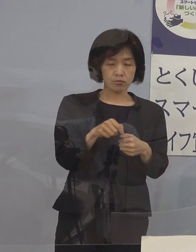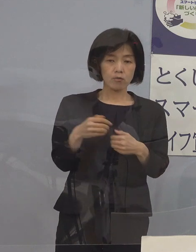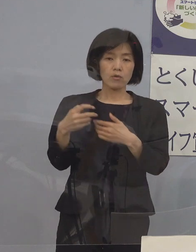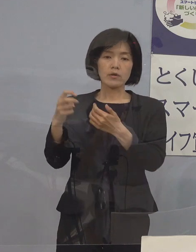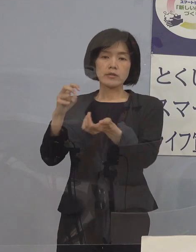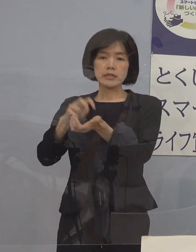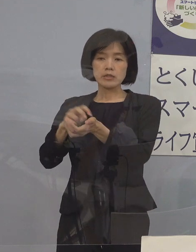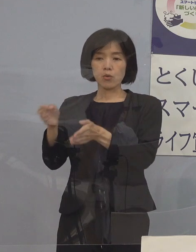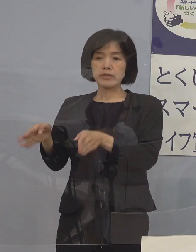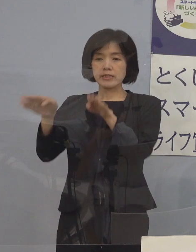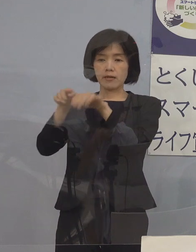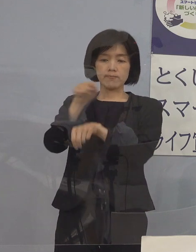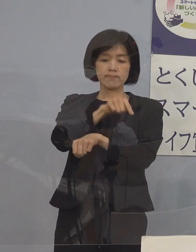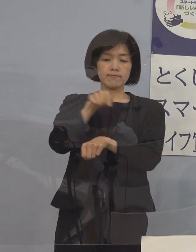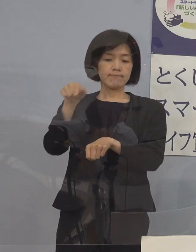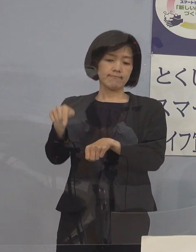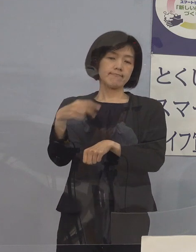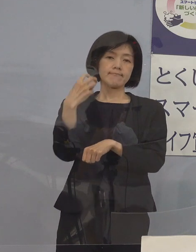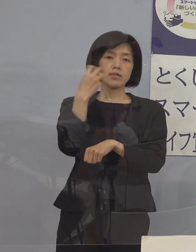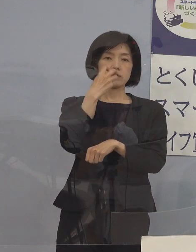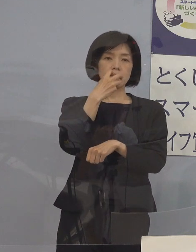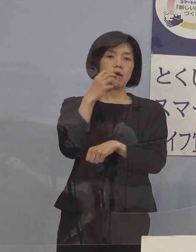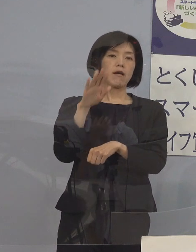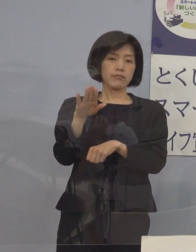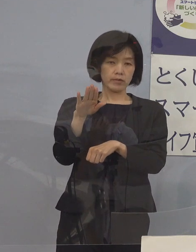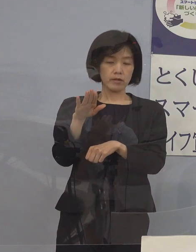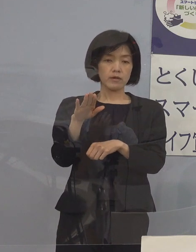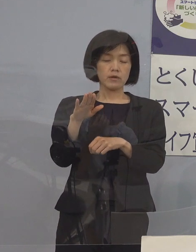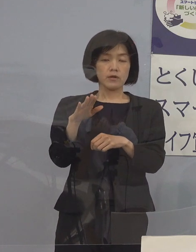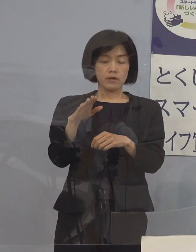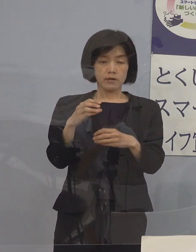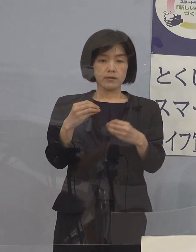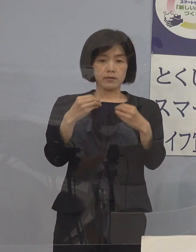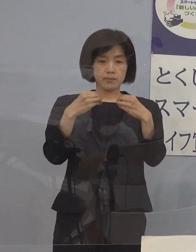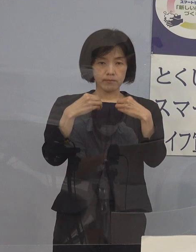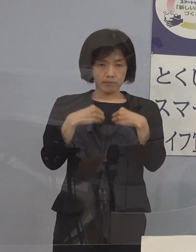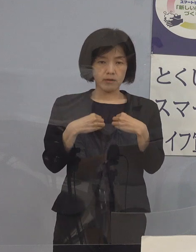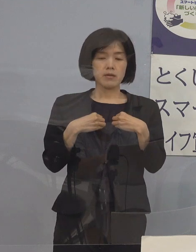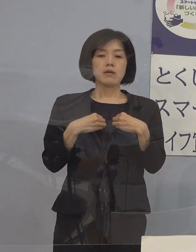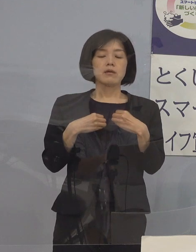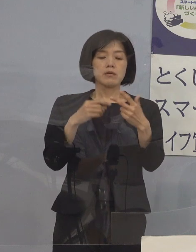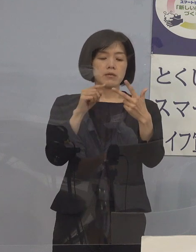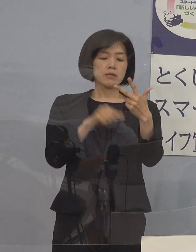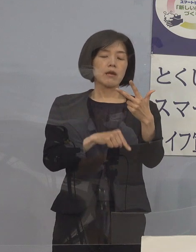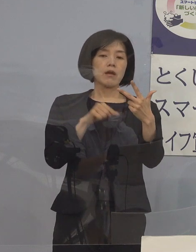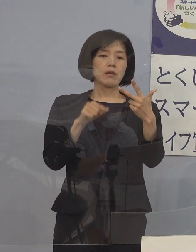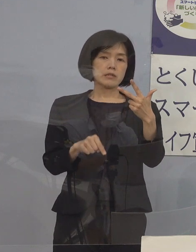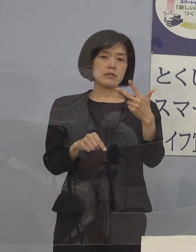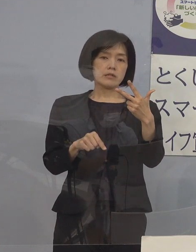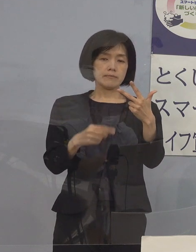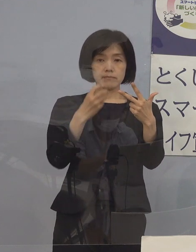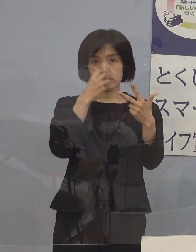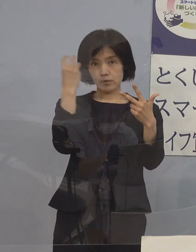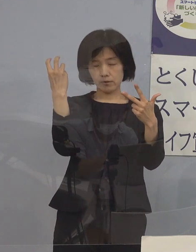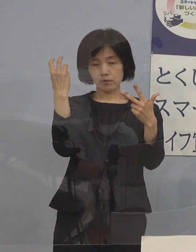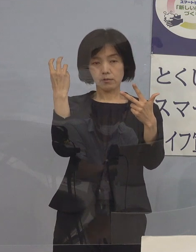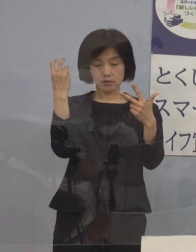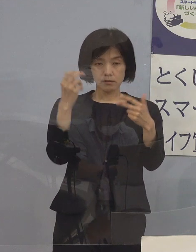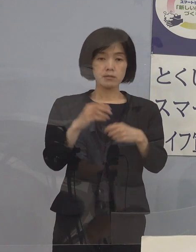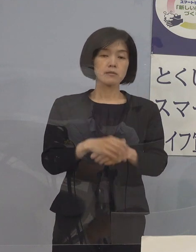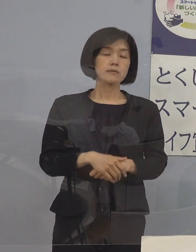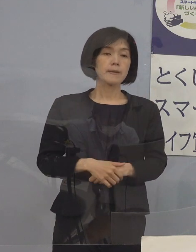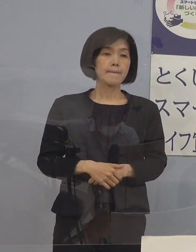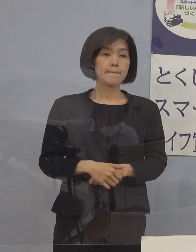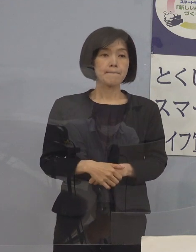関の検査によりまして、新たに7名の新型コロナウイルス感染者発生が確認をされました